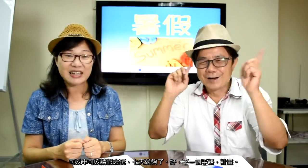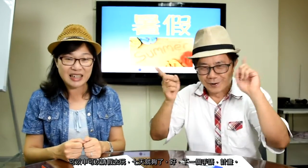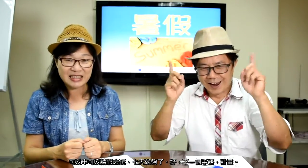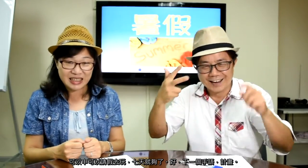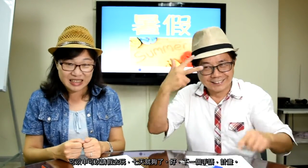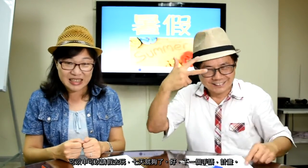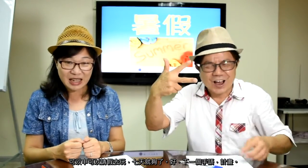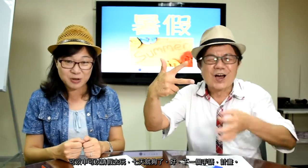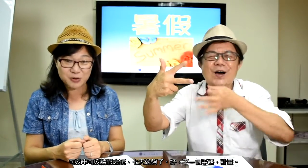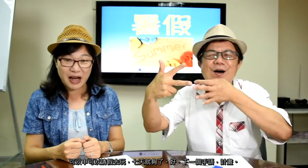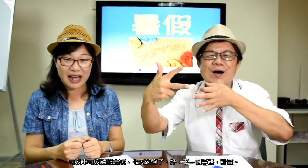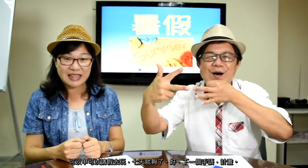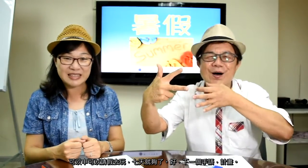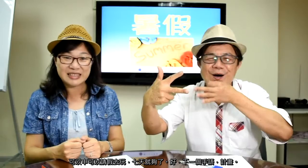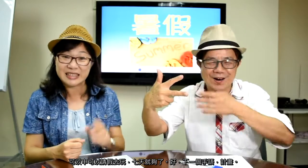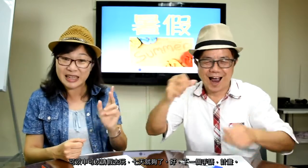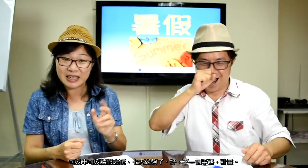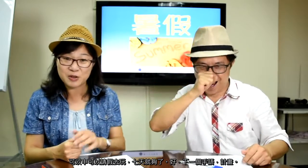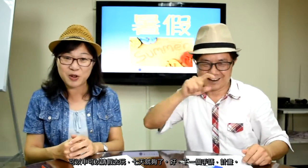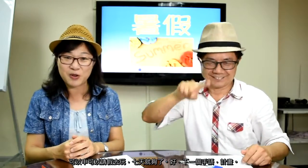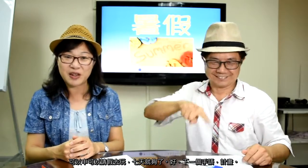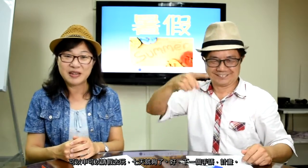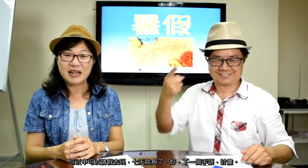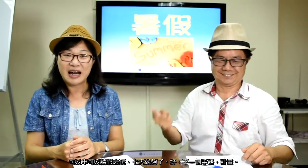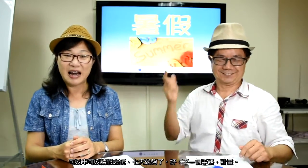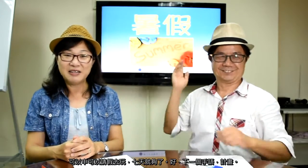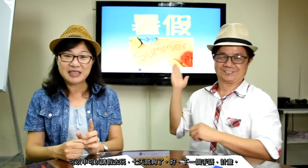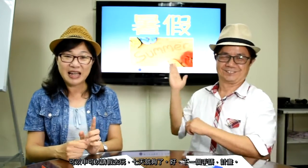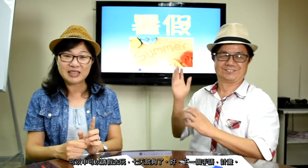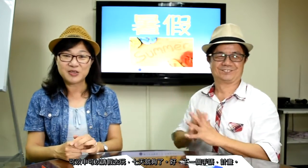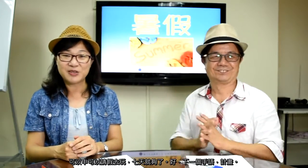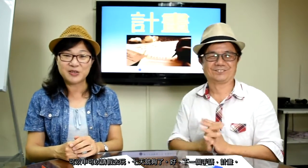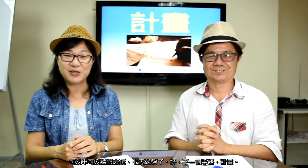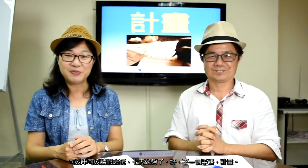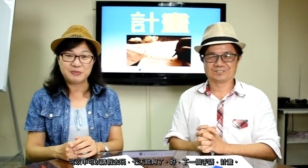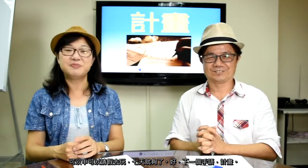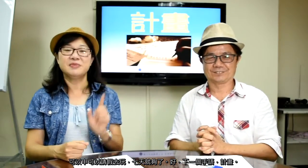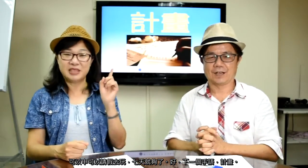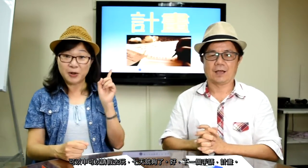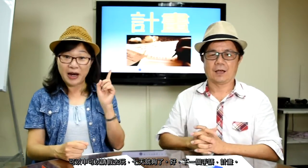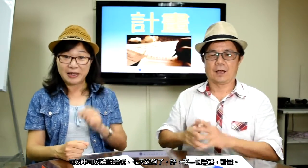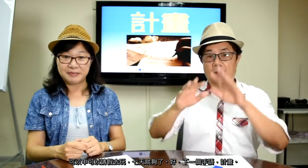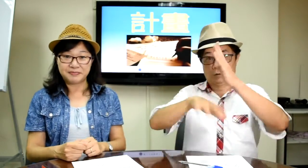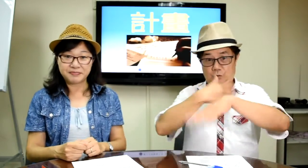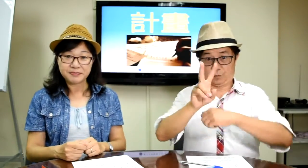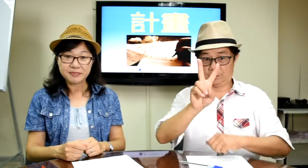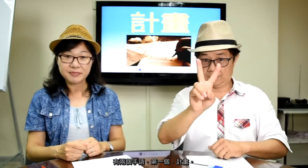可以请假去玩，七天就够了。好，下一个手语，计划，